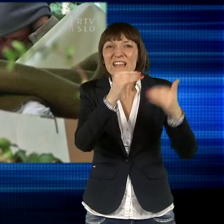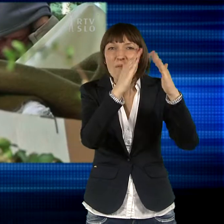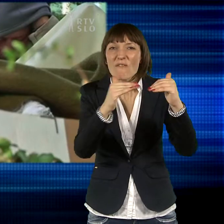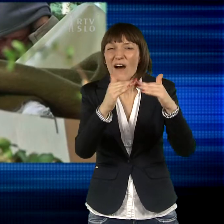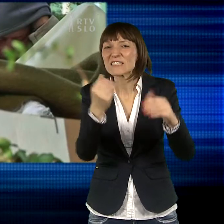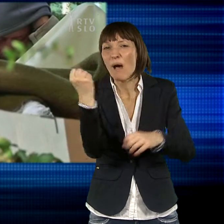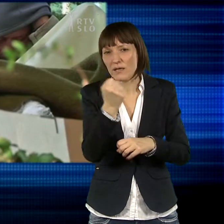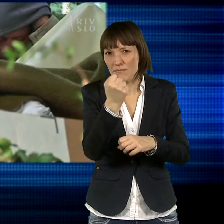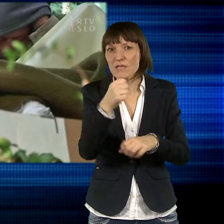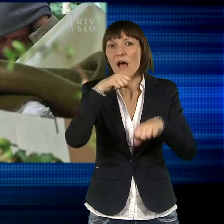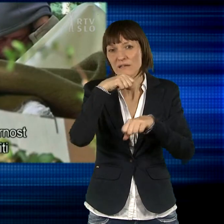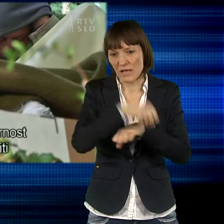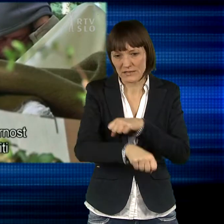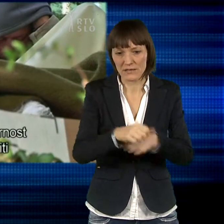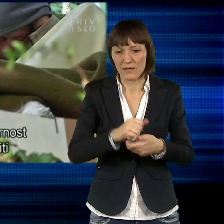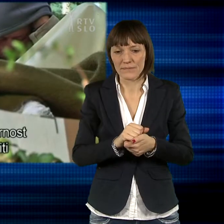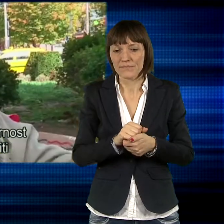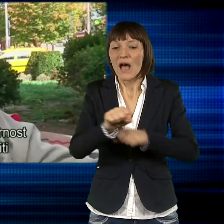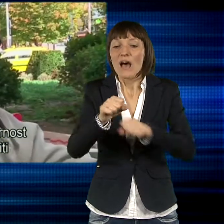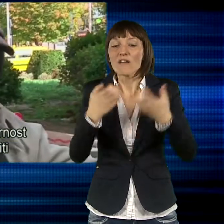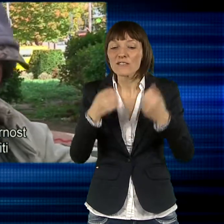leglo kriminala in nasilja.